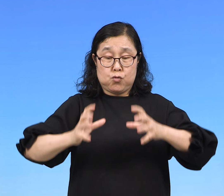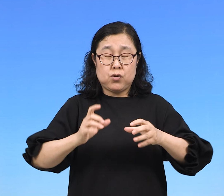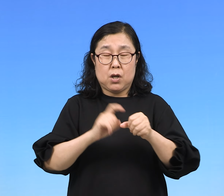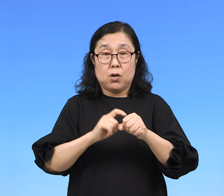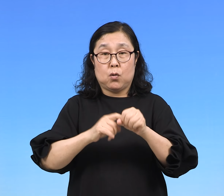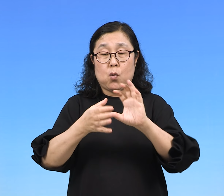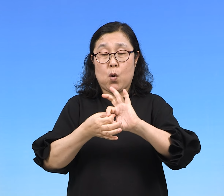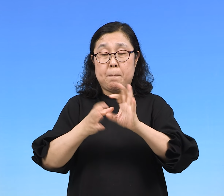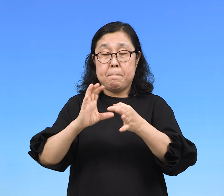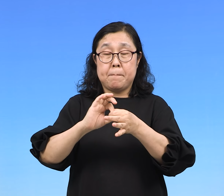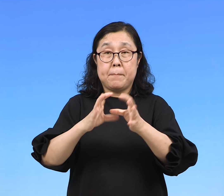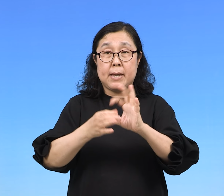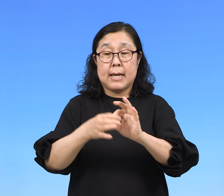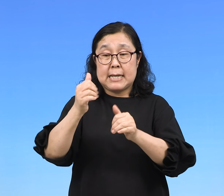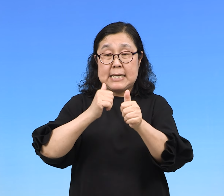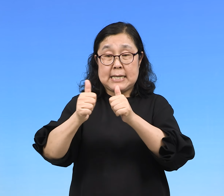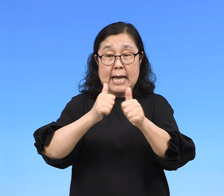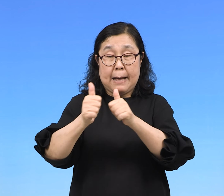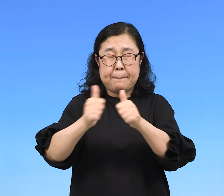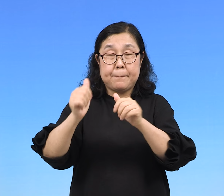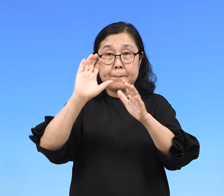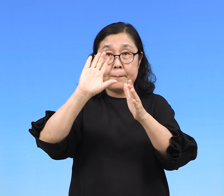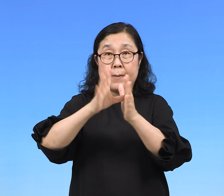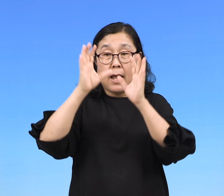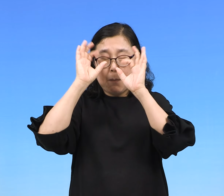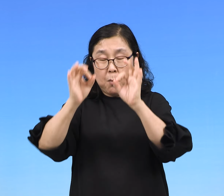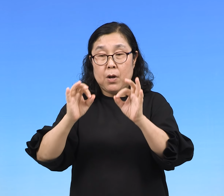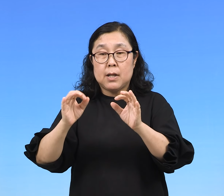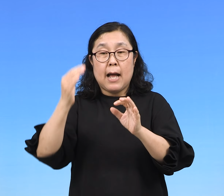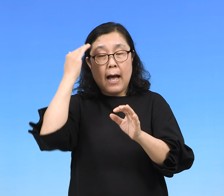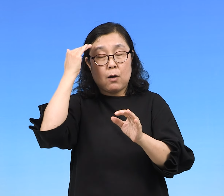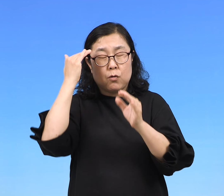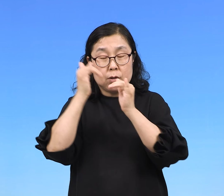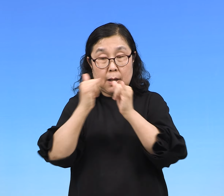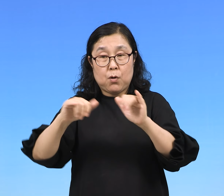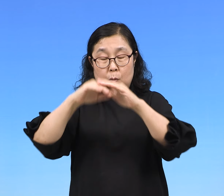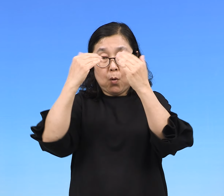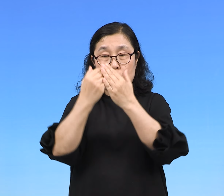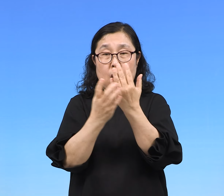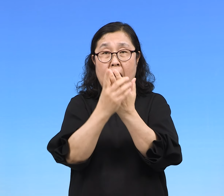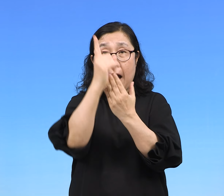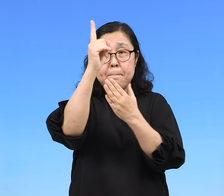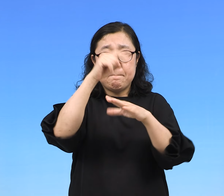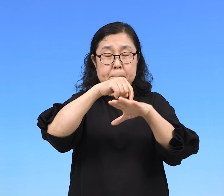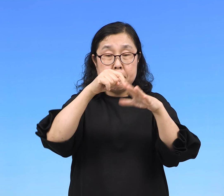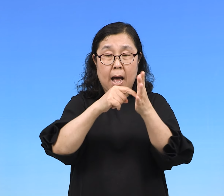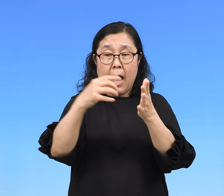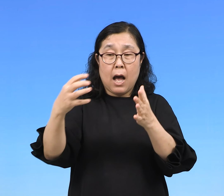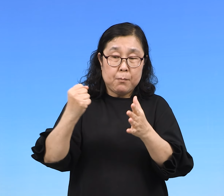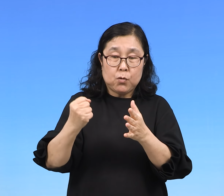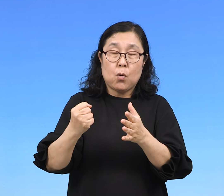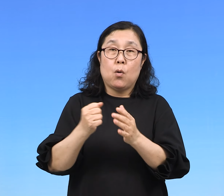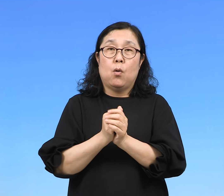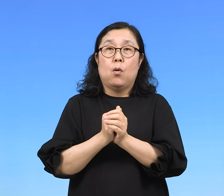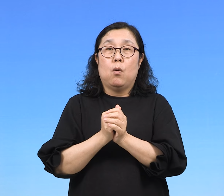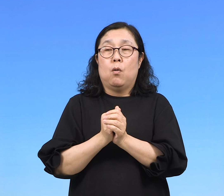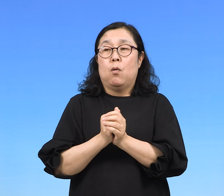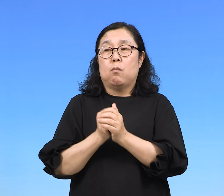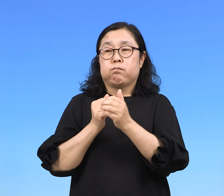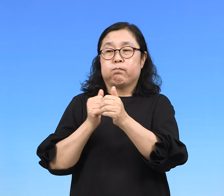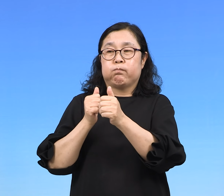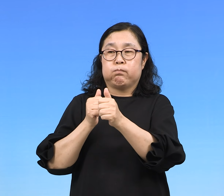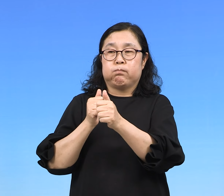있습니까? 모두가 대한민국 사람으로서 밤새도록 경기를 응원하고 하는 그 넓은 마음으로 서로를 좀 대하자는